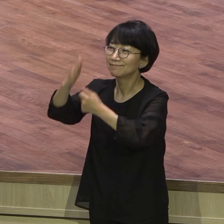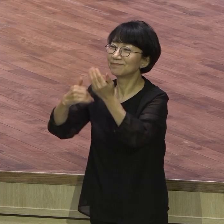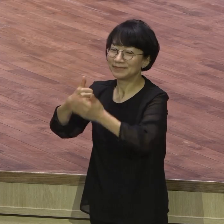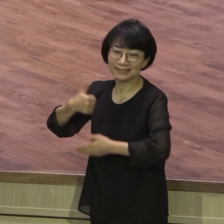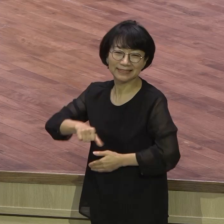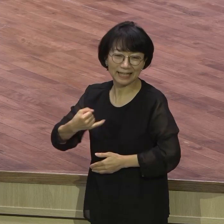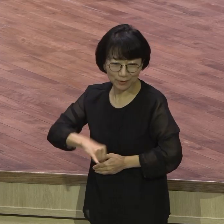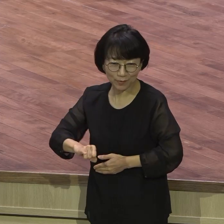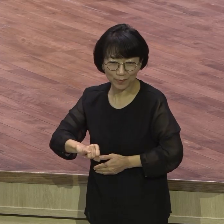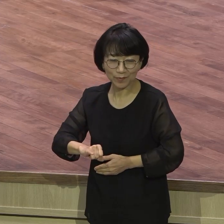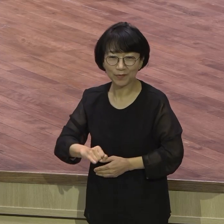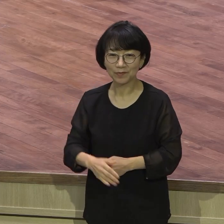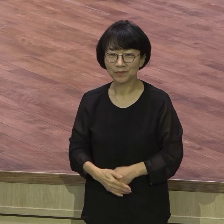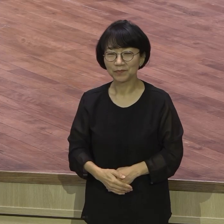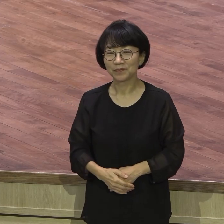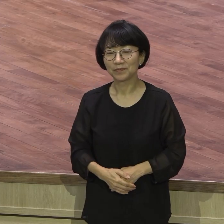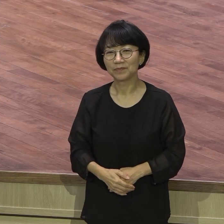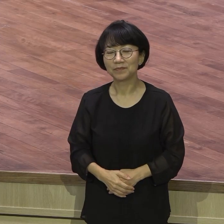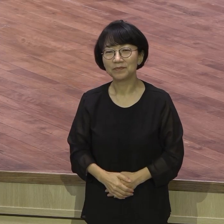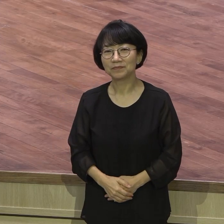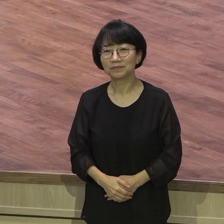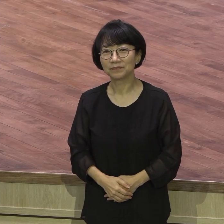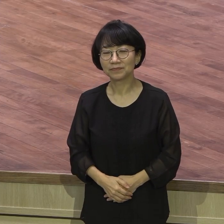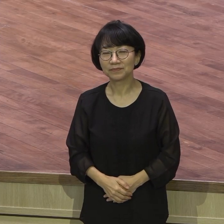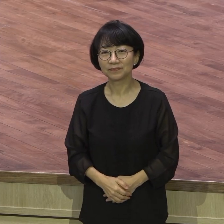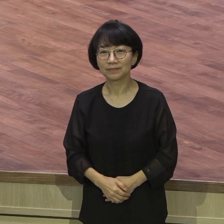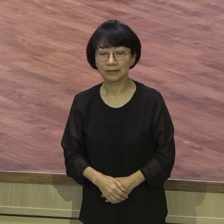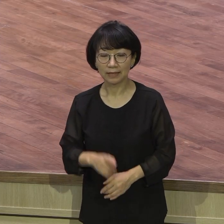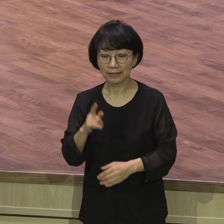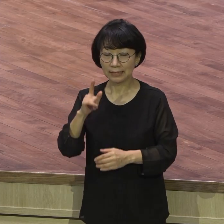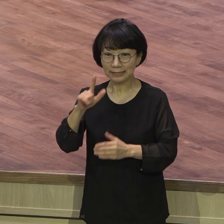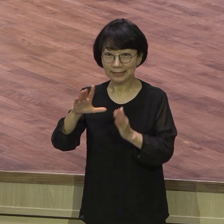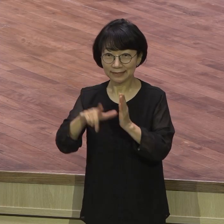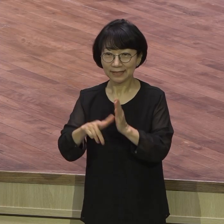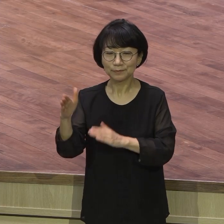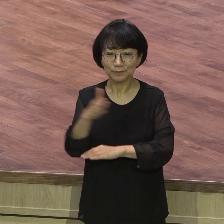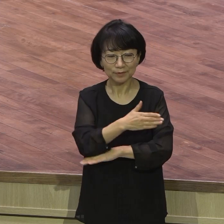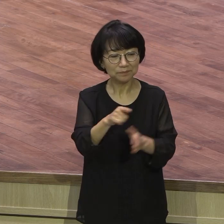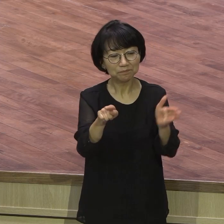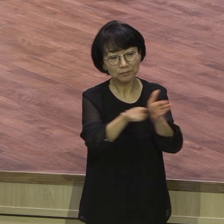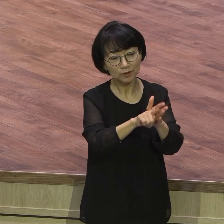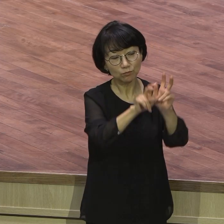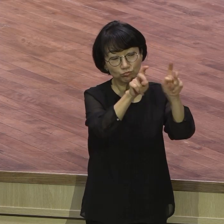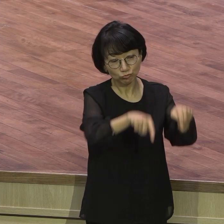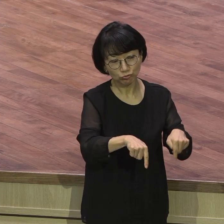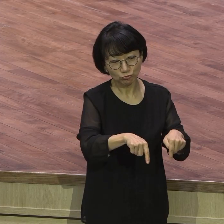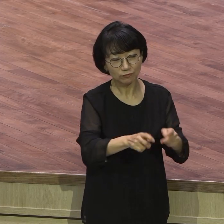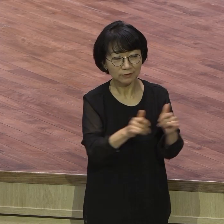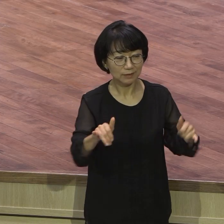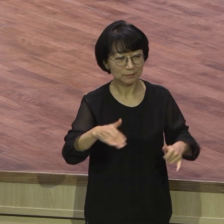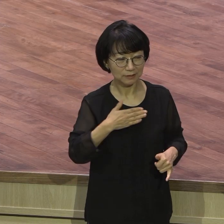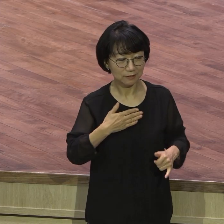신분이 이 순간부터 우리는 불신자들과 어떻게 해요? 구별된 존재예요.